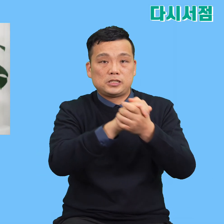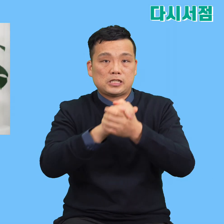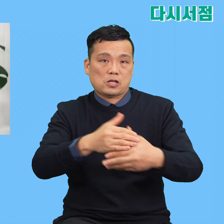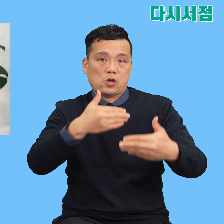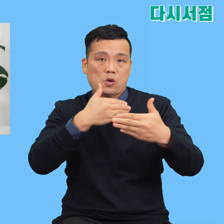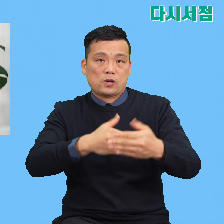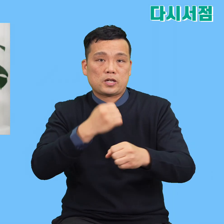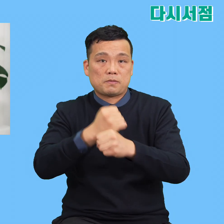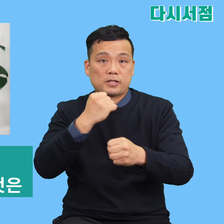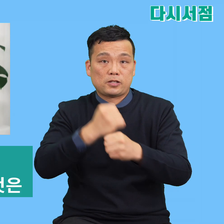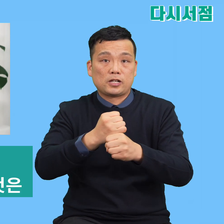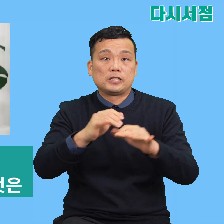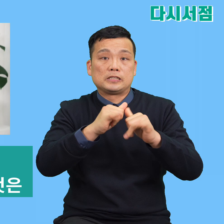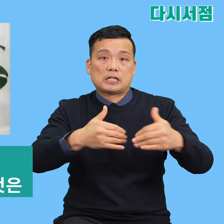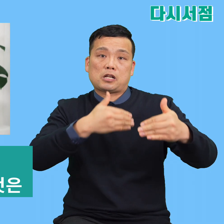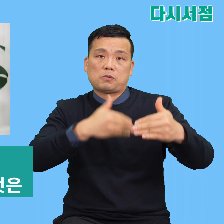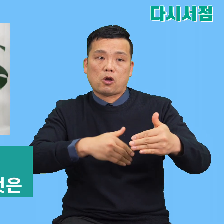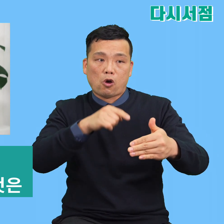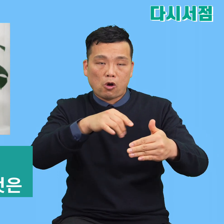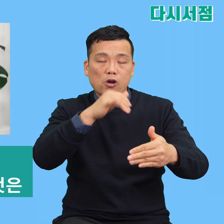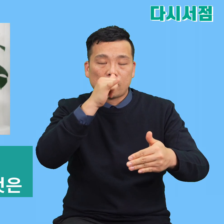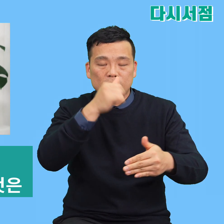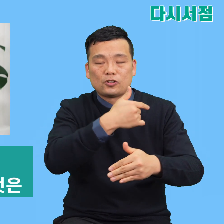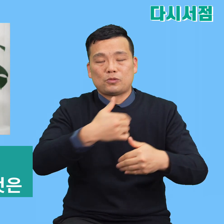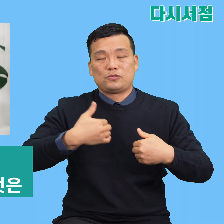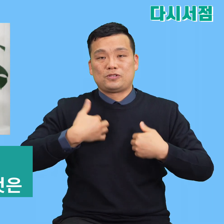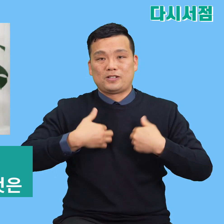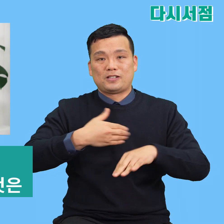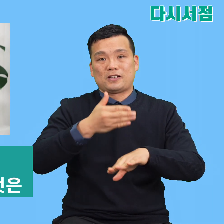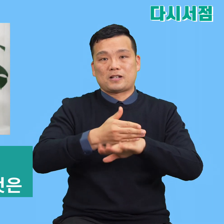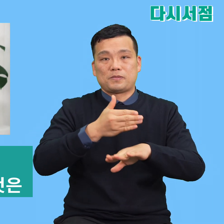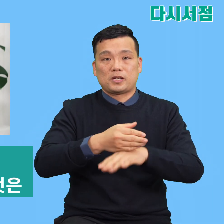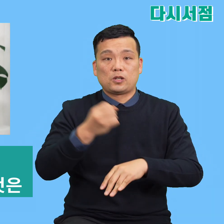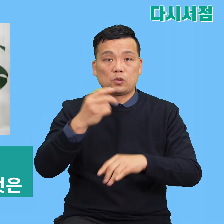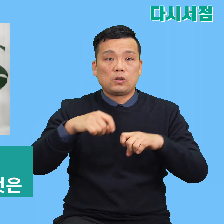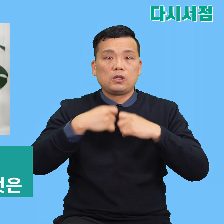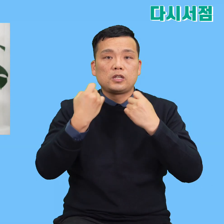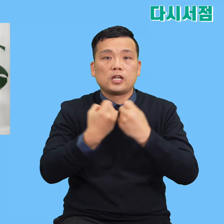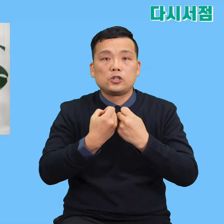너무 고맙고, 그 다음에 또 개인적으로 되게 재밌는 거는